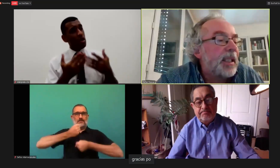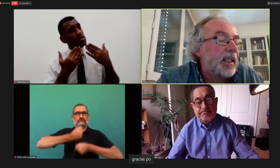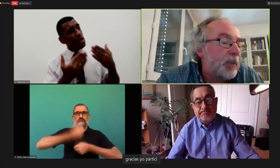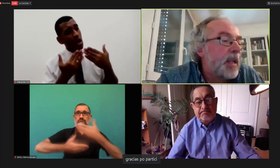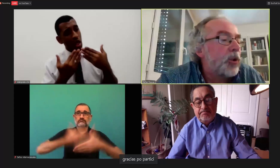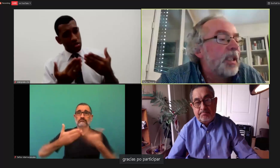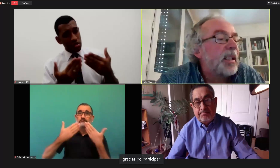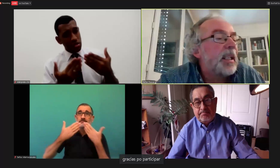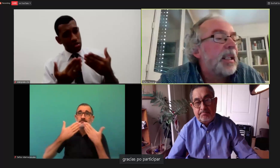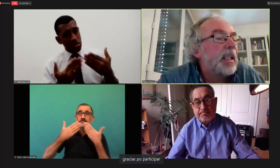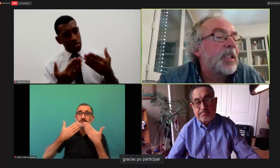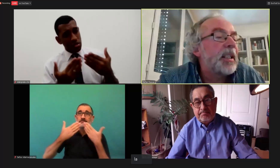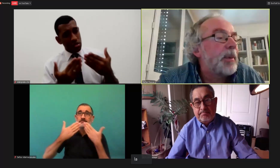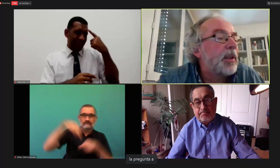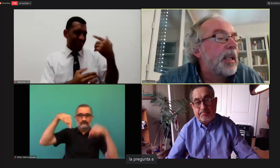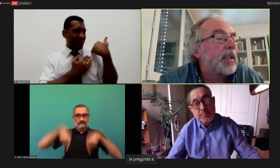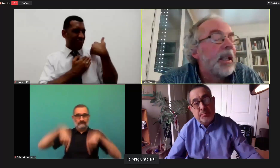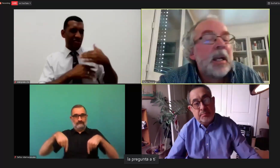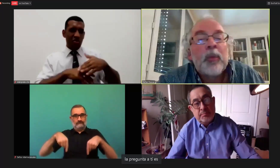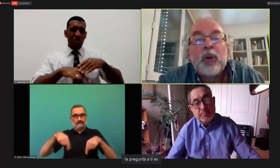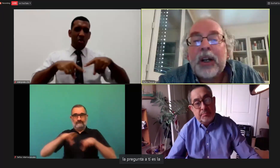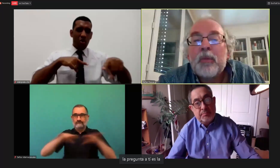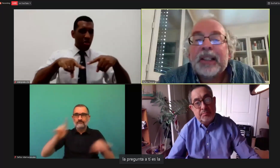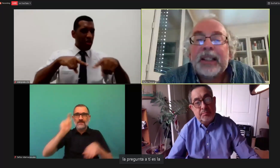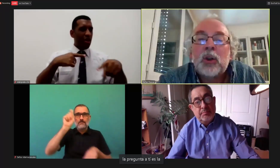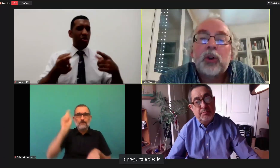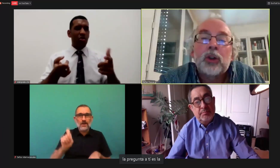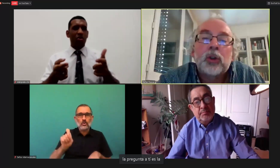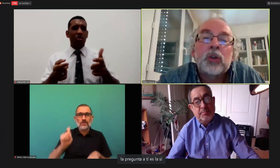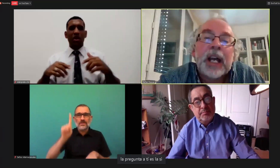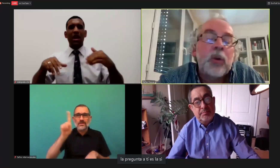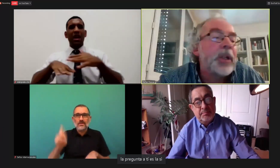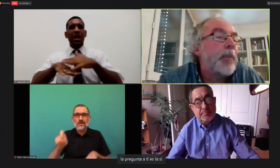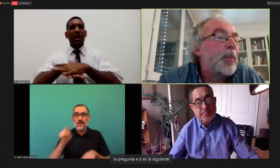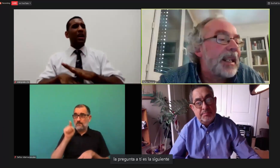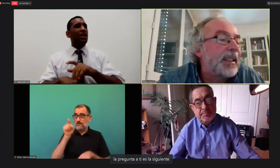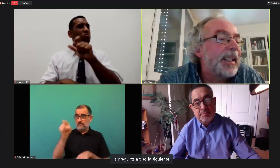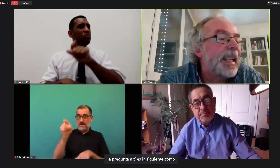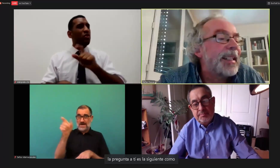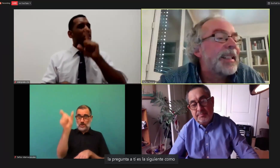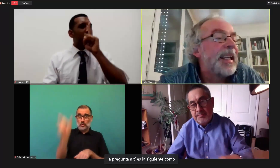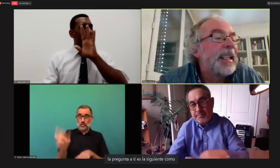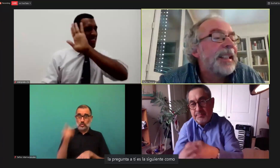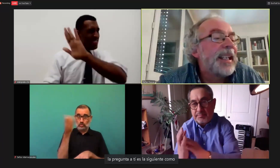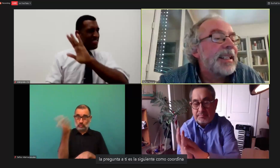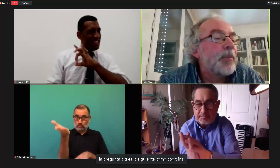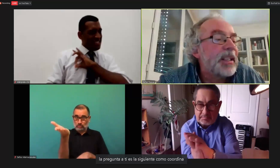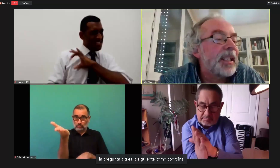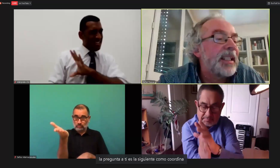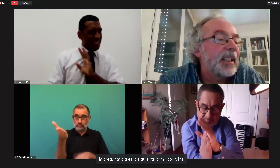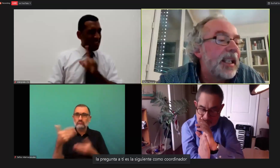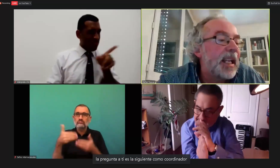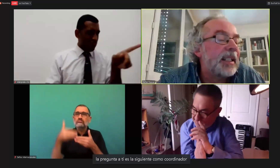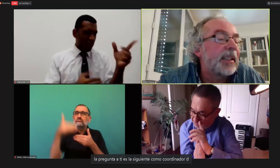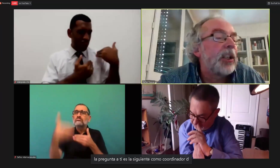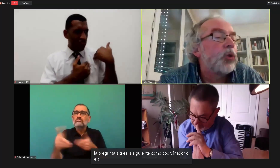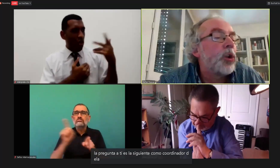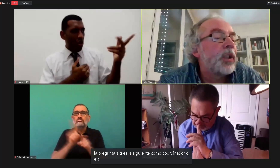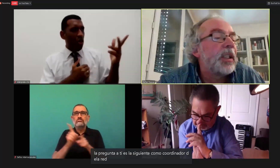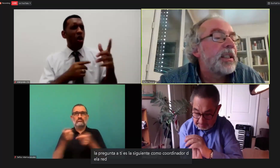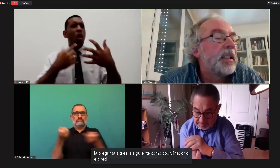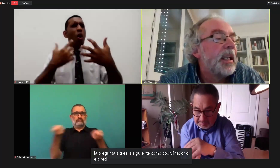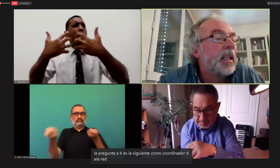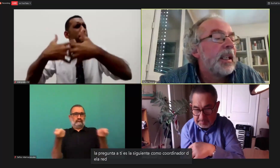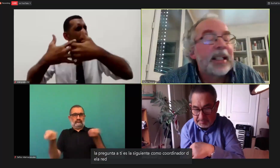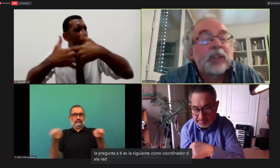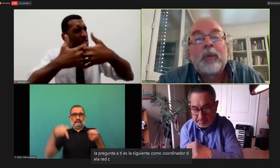en esta primera ronda sería chilena de empresas de discapacidad. ¿Podrías compartir con nosotros algunas prácticas de las empresas de la red que